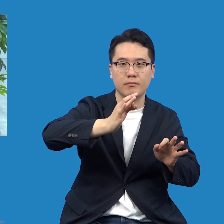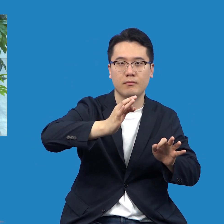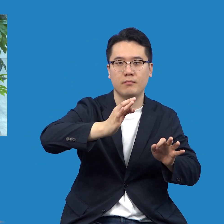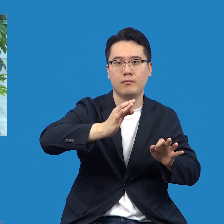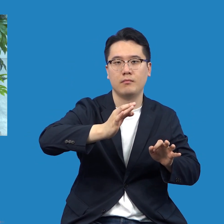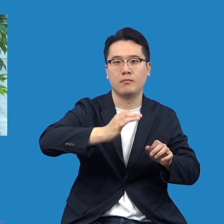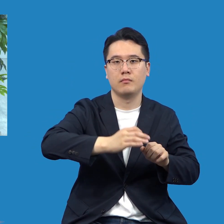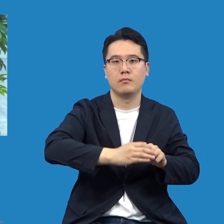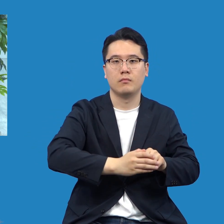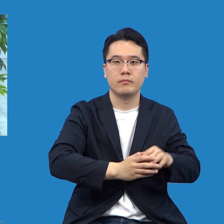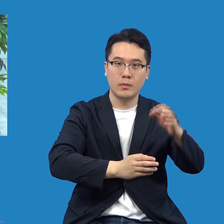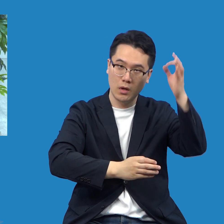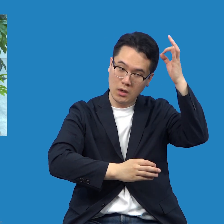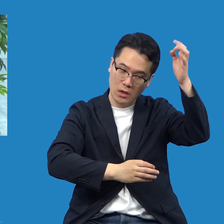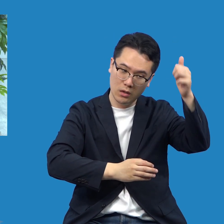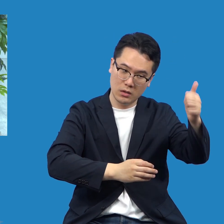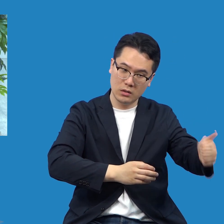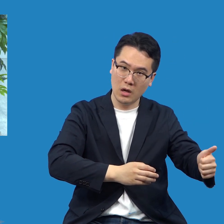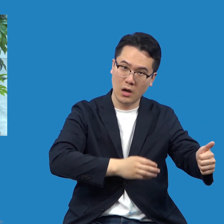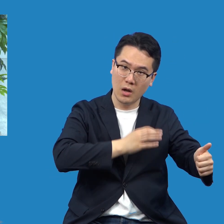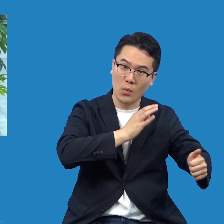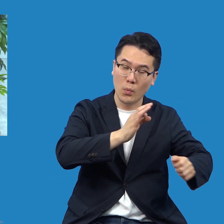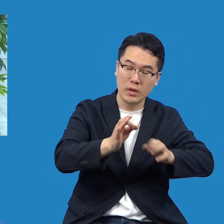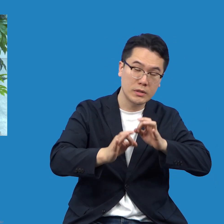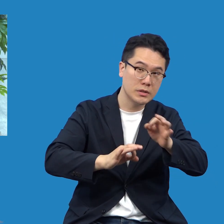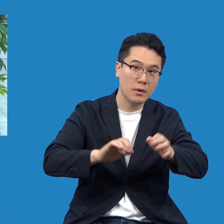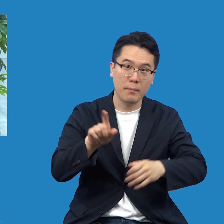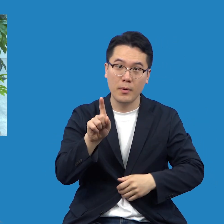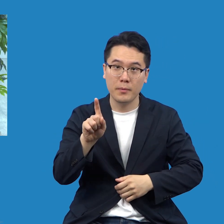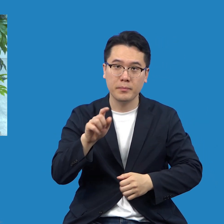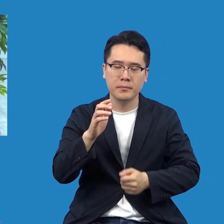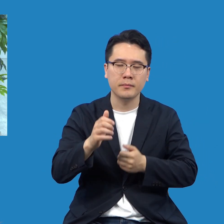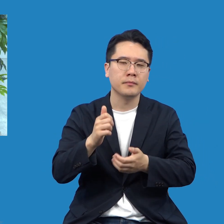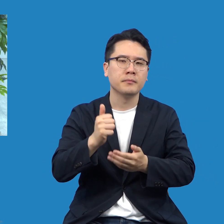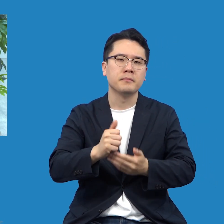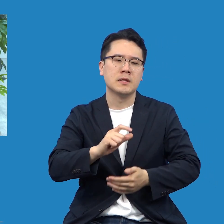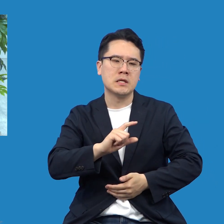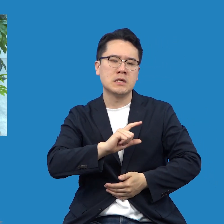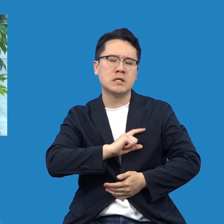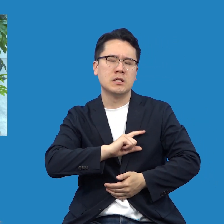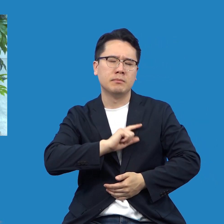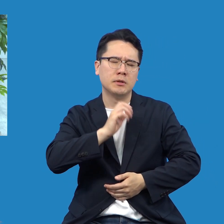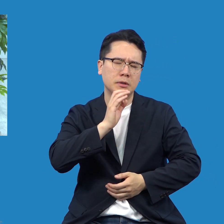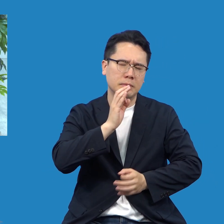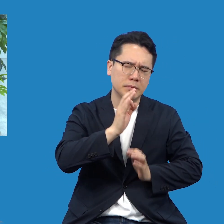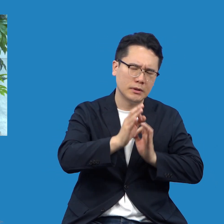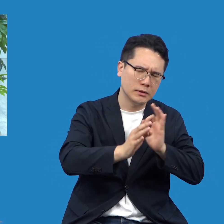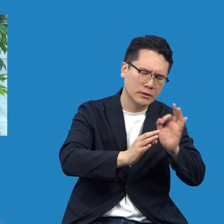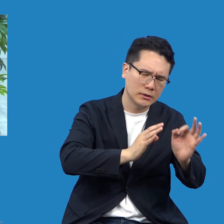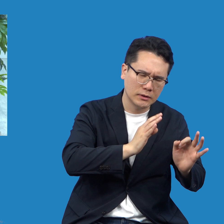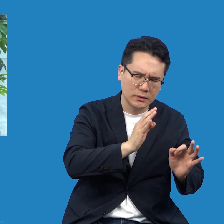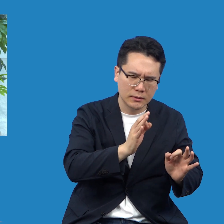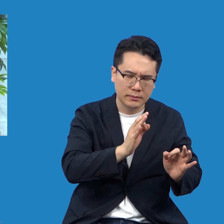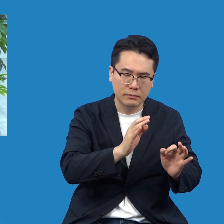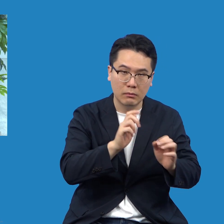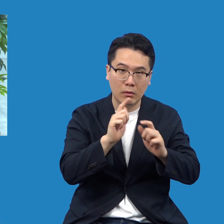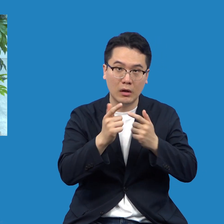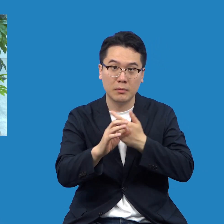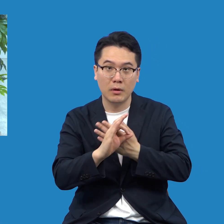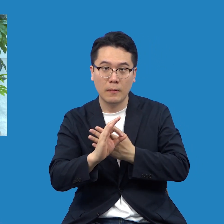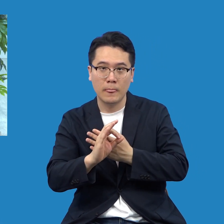외침은요 하나님의 이름을 부르는 외침이었을까요? 그게 아니면